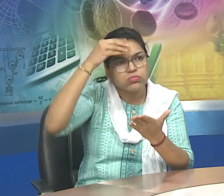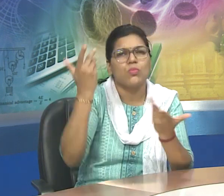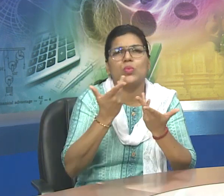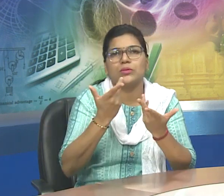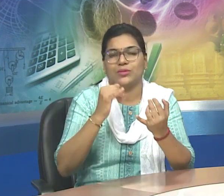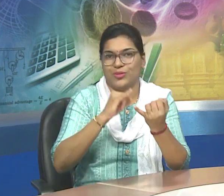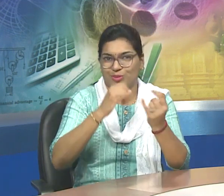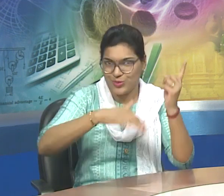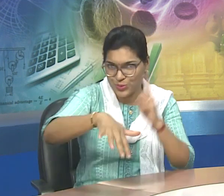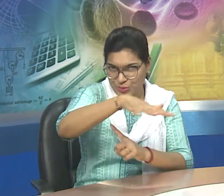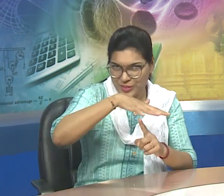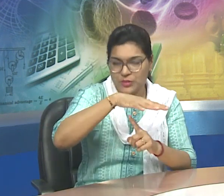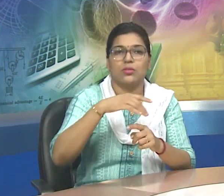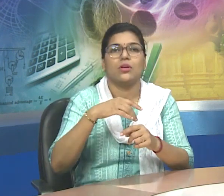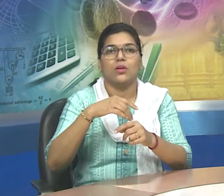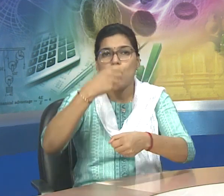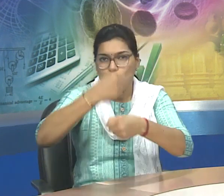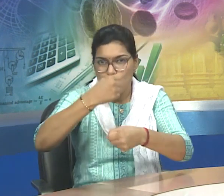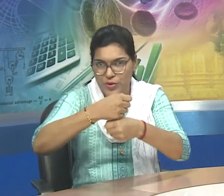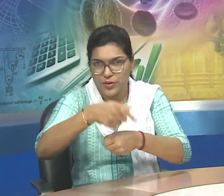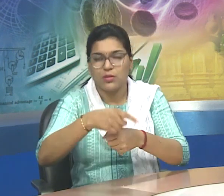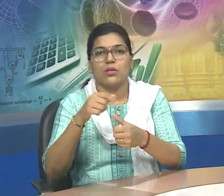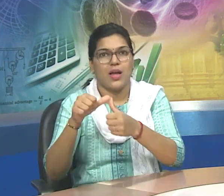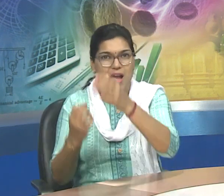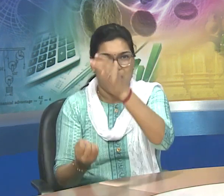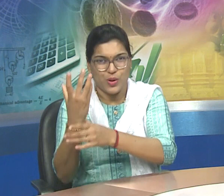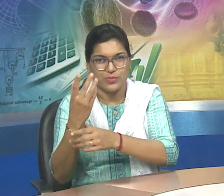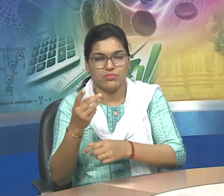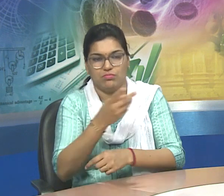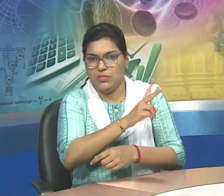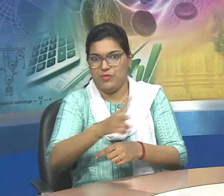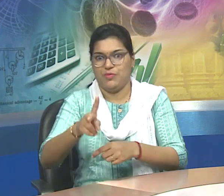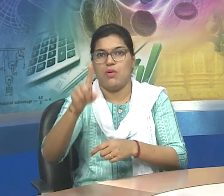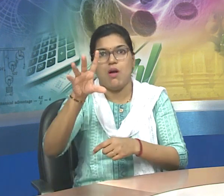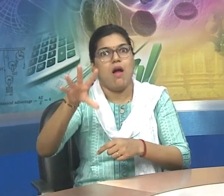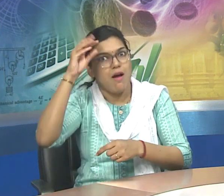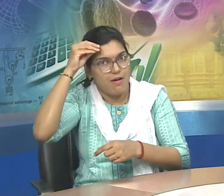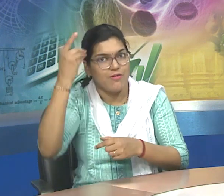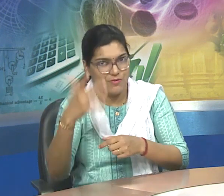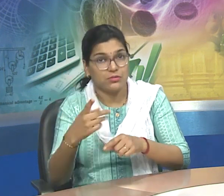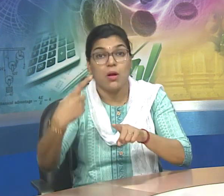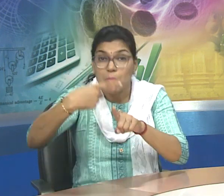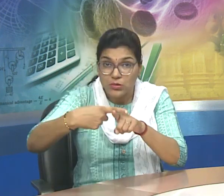हैं। हमने इस पार्ट में समझा स्टेट्स के बारे में, सरकार के बारे में, नेशन के बारे